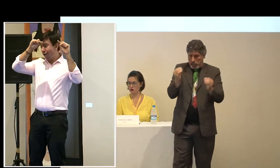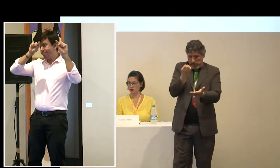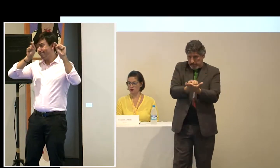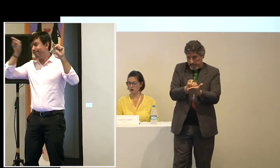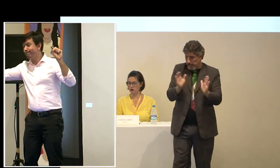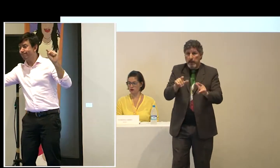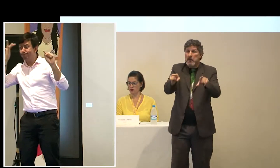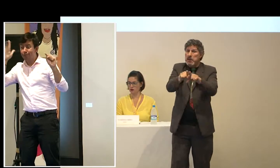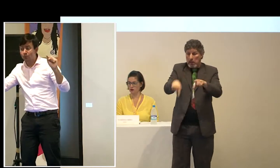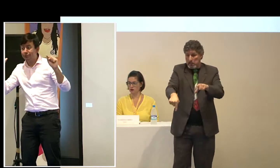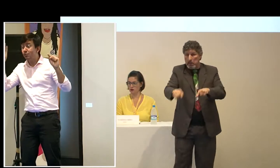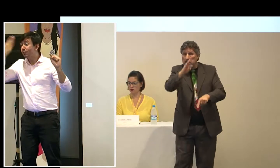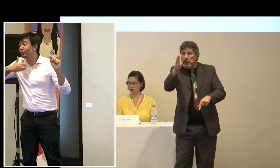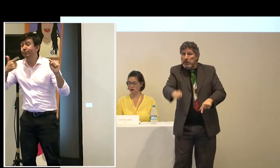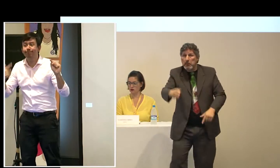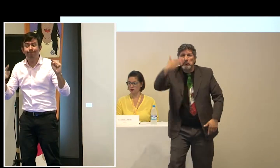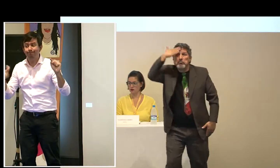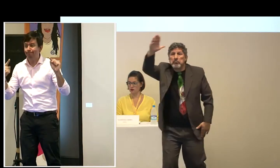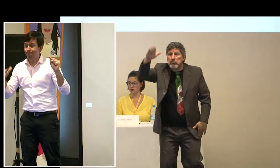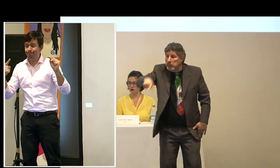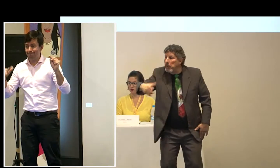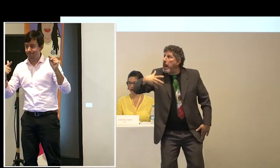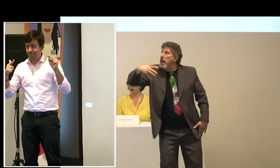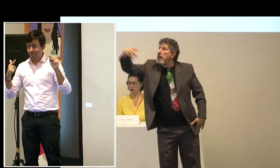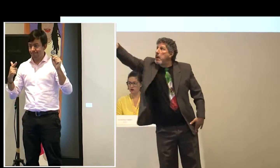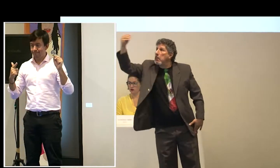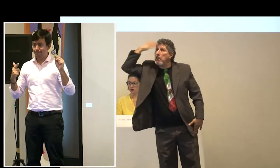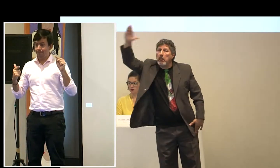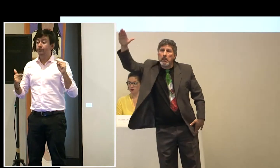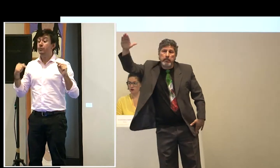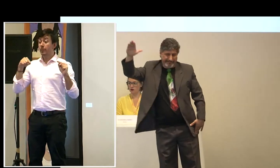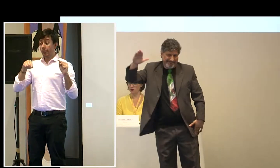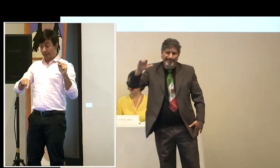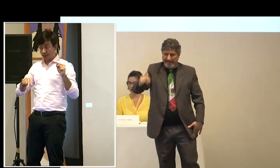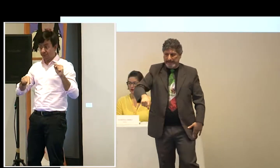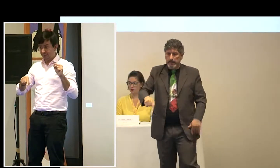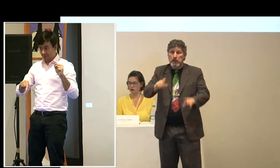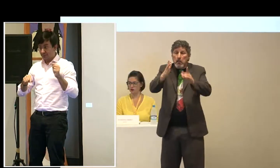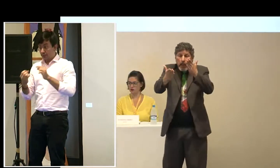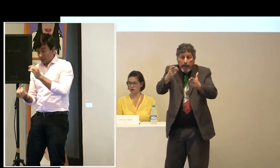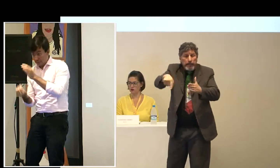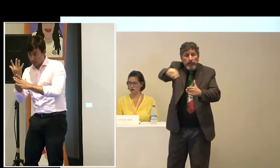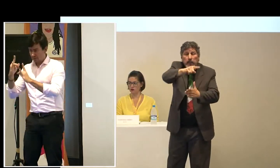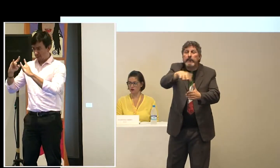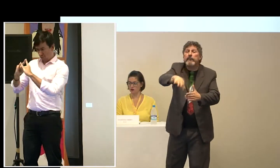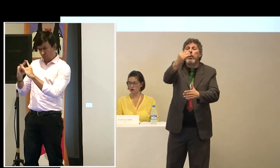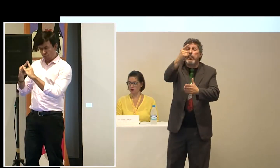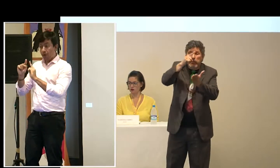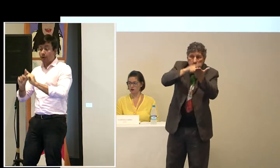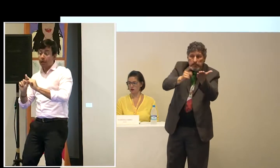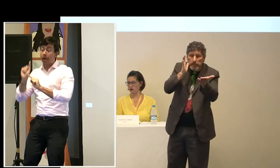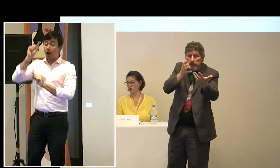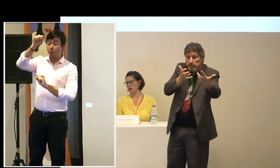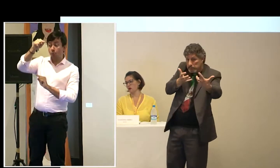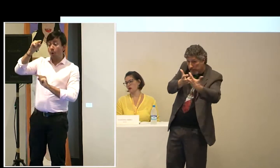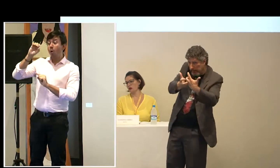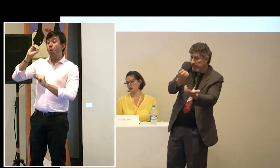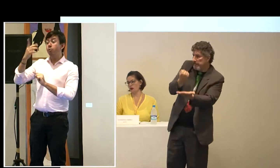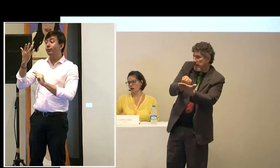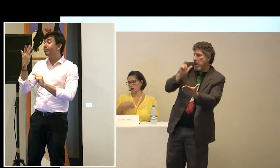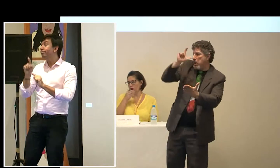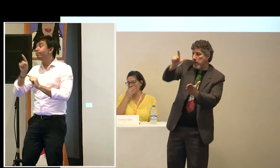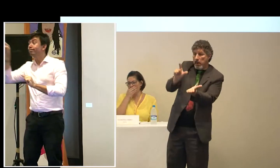conseguir cruzar ambos os espaços para fundar uma instituição. Não